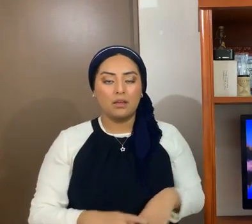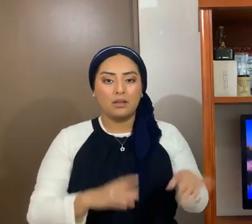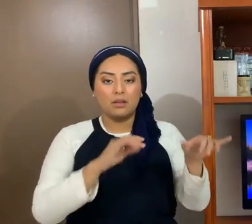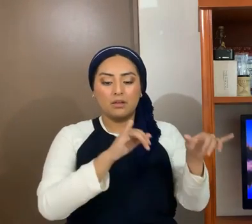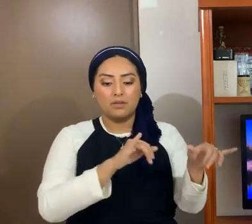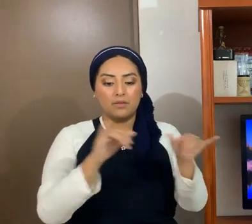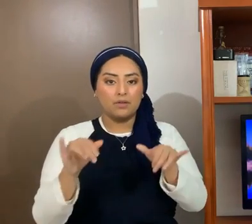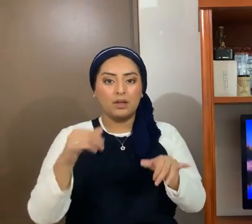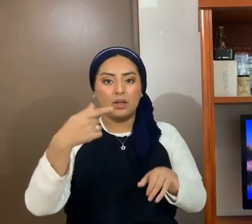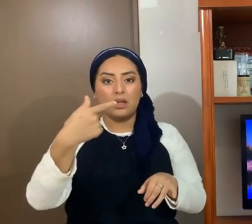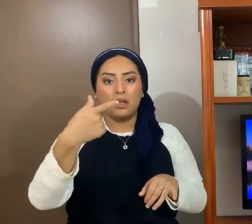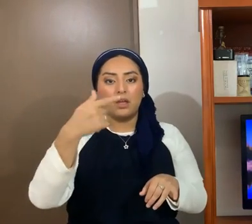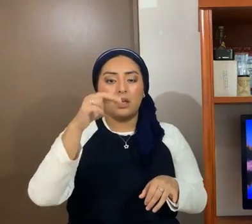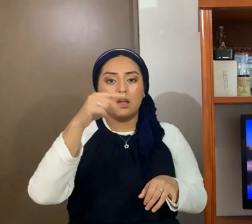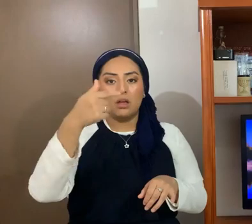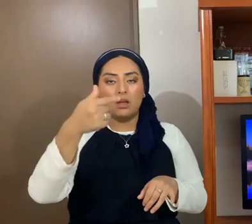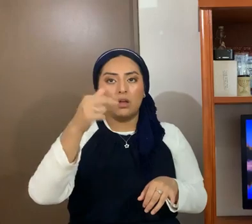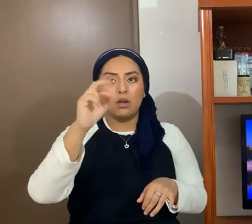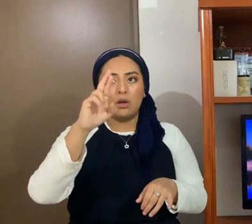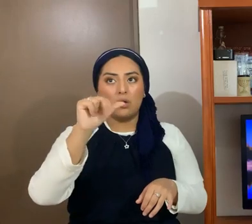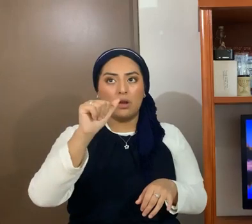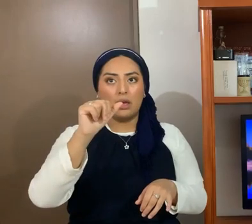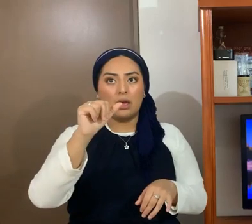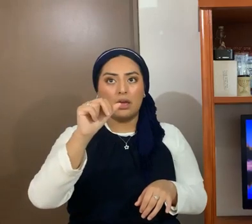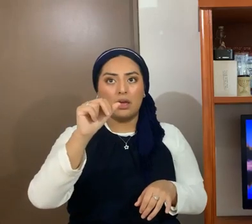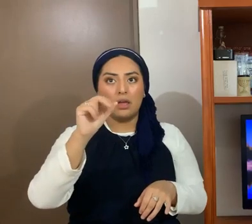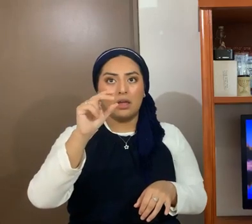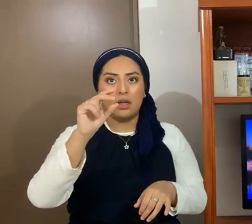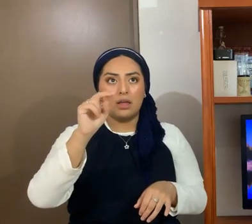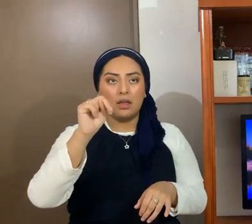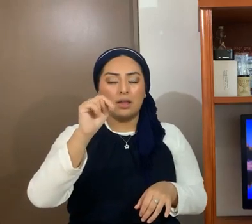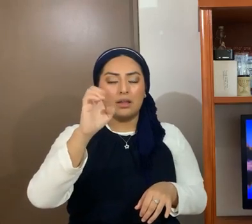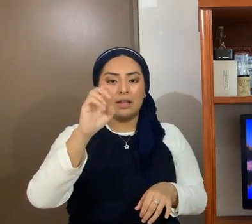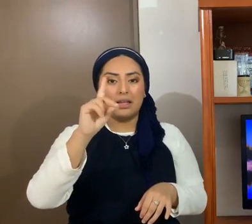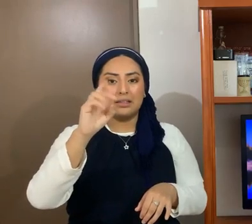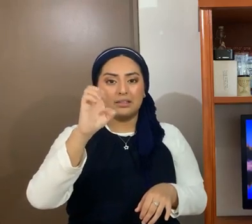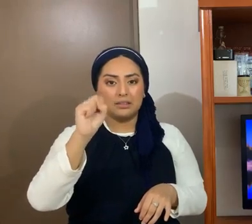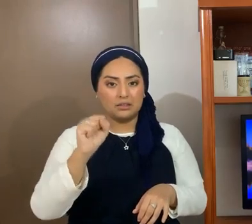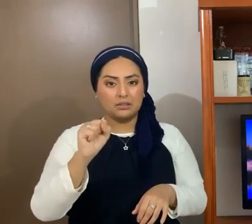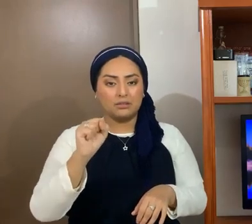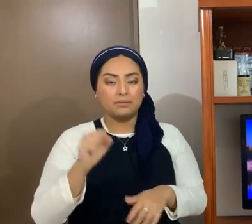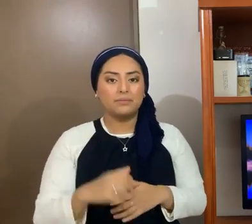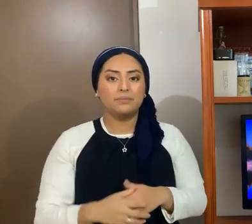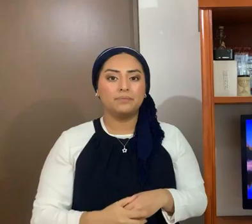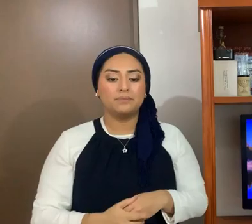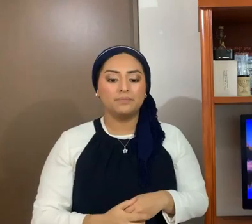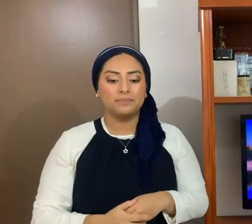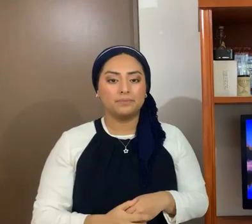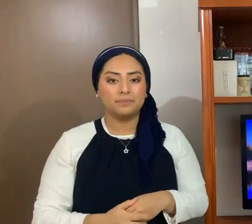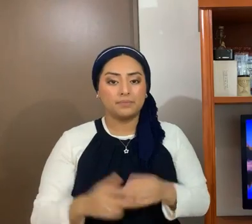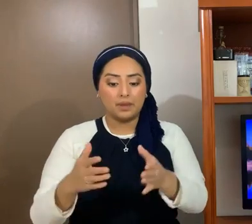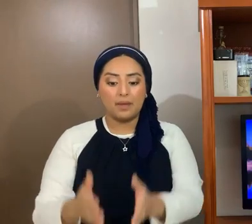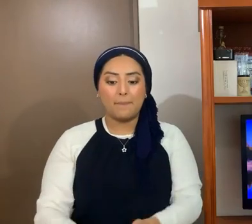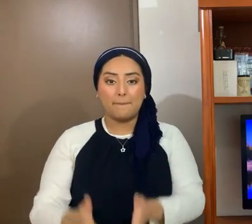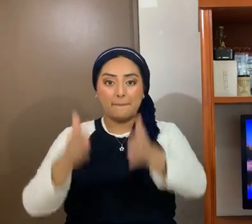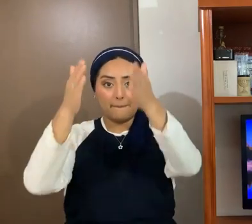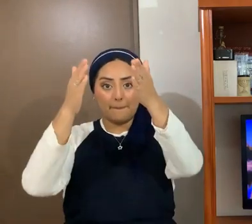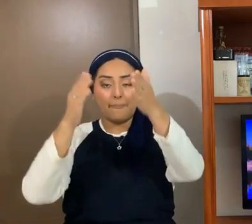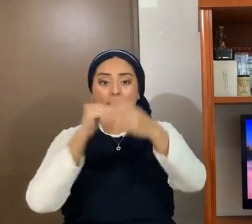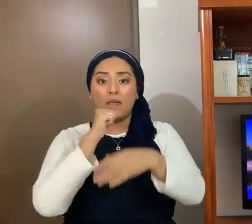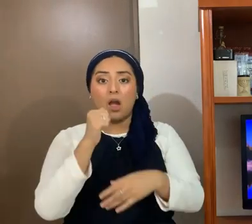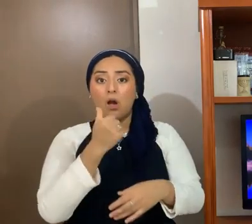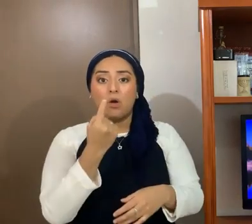2 hileras alrededor de cada capitel, encima de su globo, el cual estaba rodeado por la red. Las columnas no nada más fueron